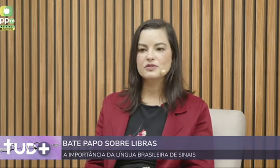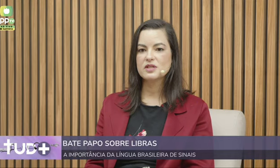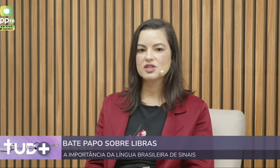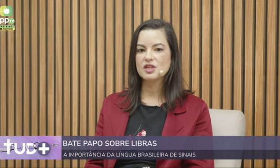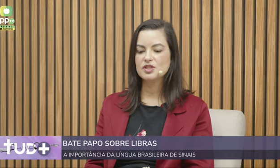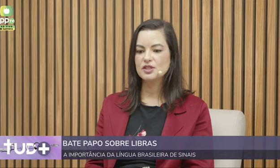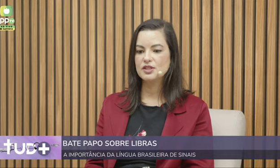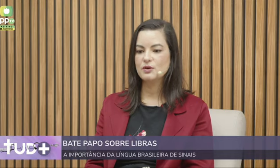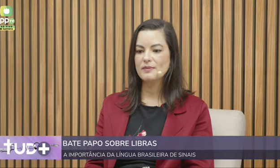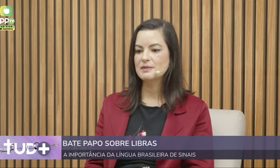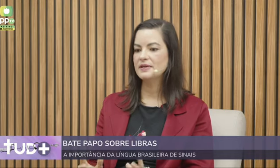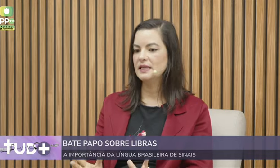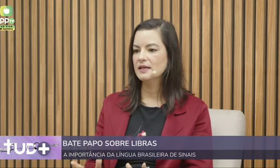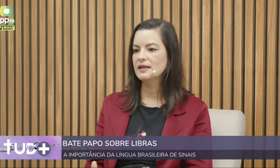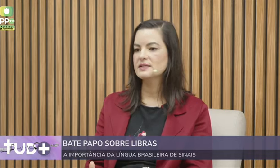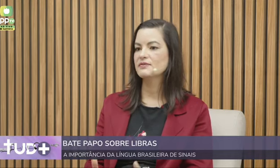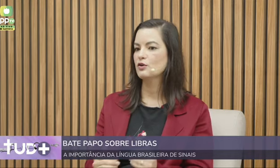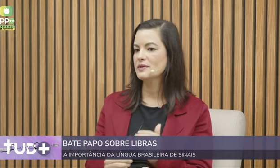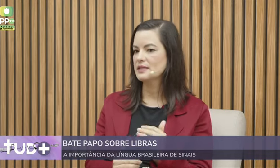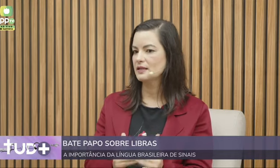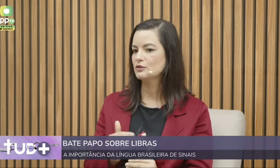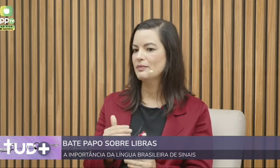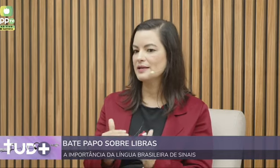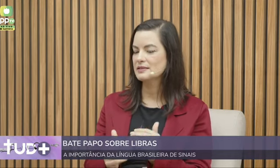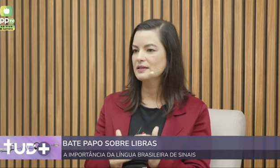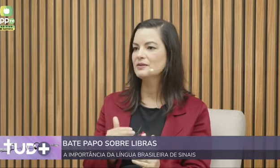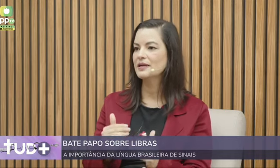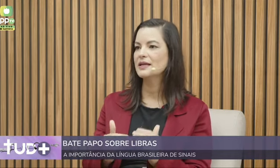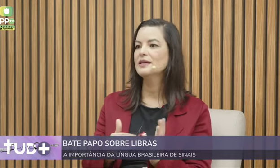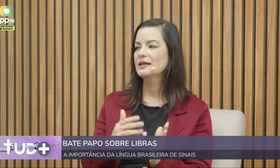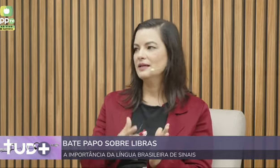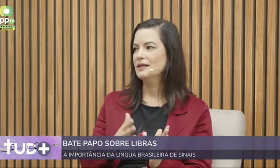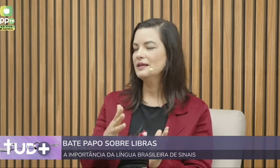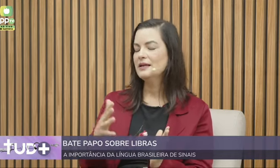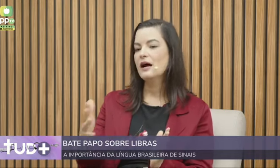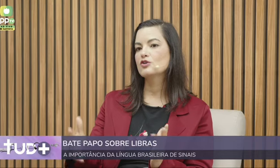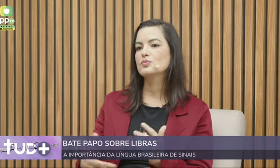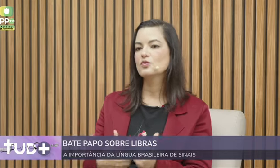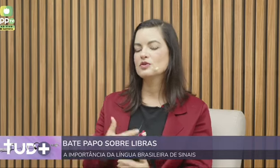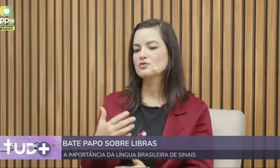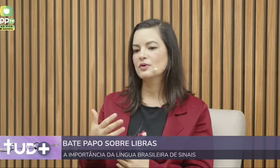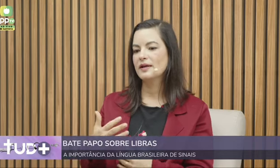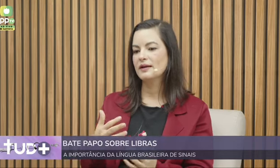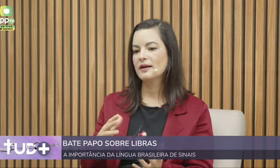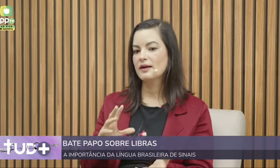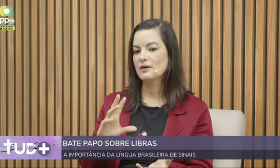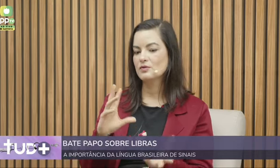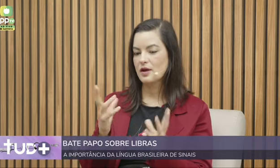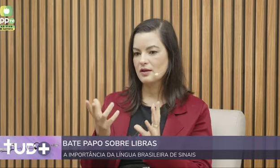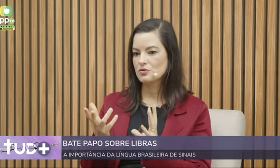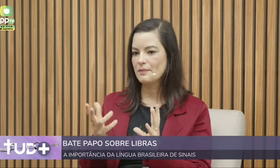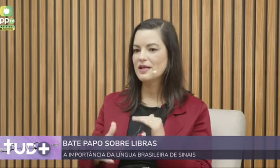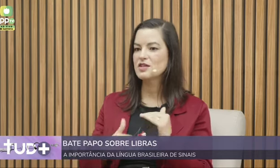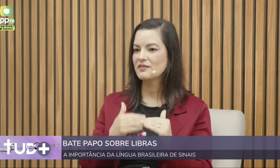se a gente começa a aprender inglês, você vai começar ali do basiquinho, né? E aos poucos a sua mente ela